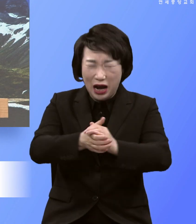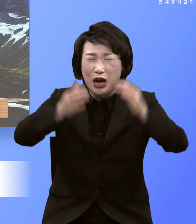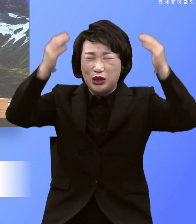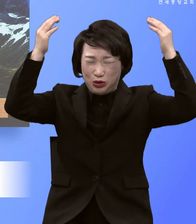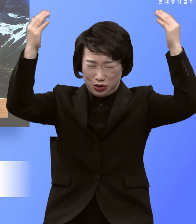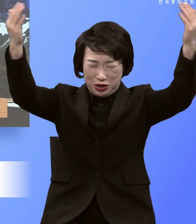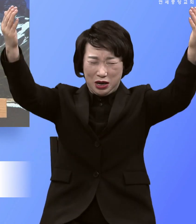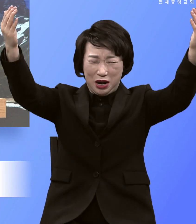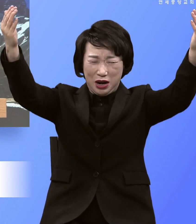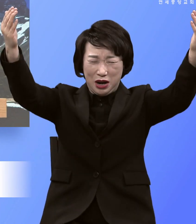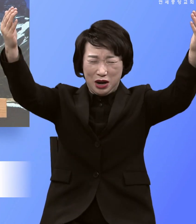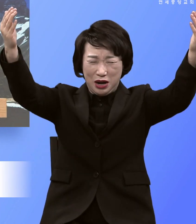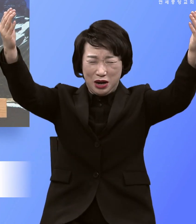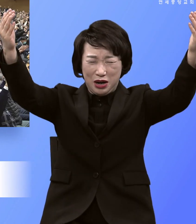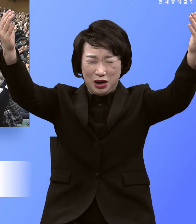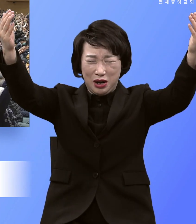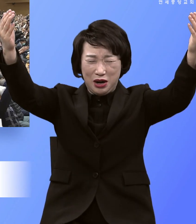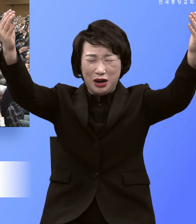기도하시겠습니다.